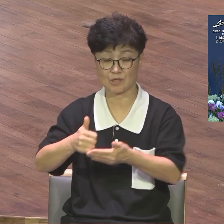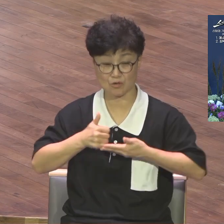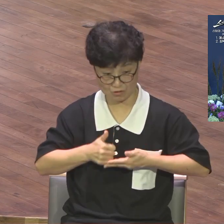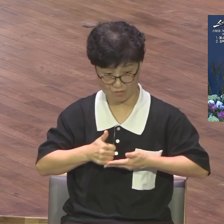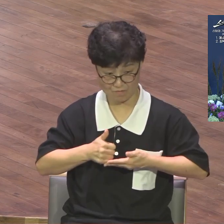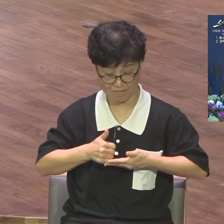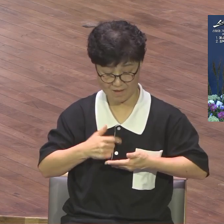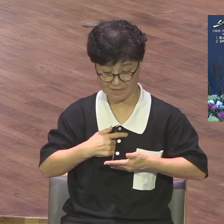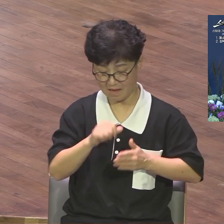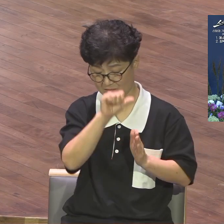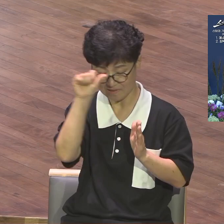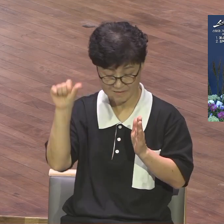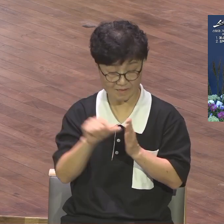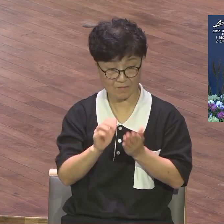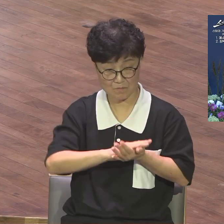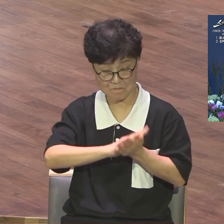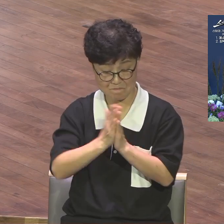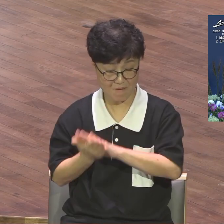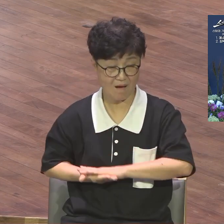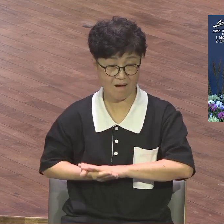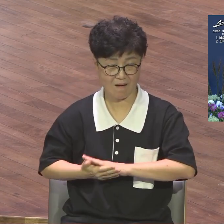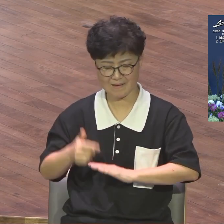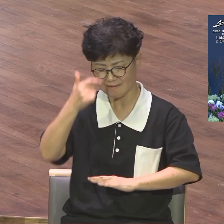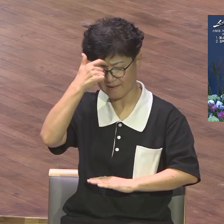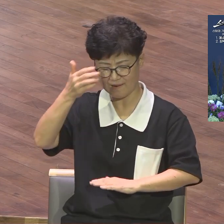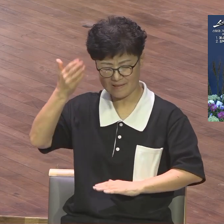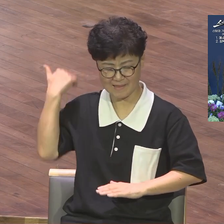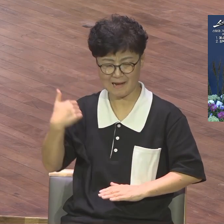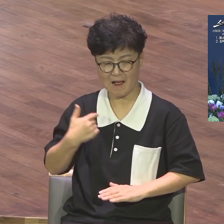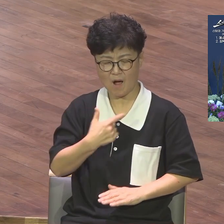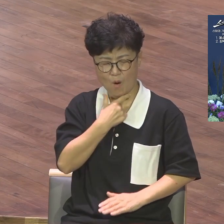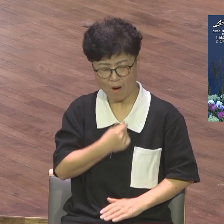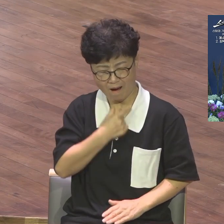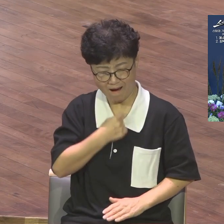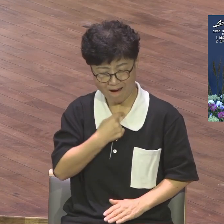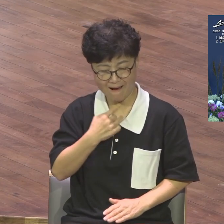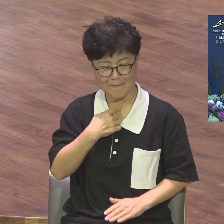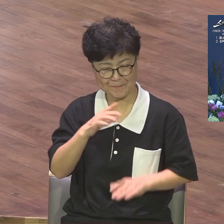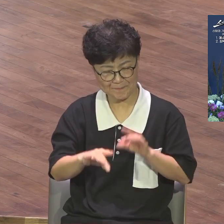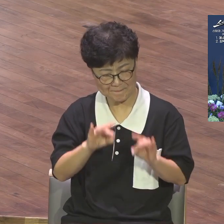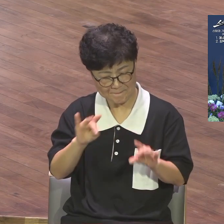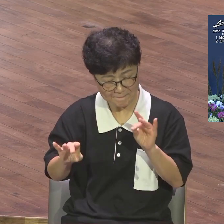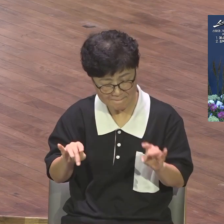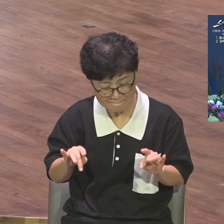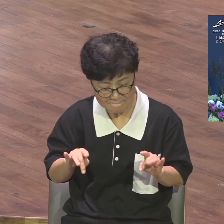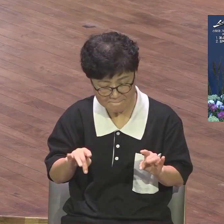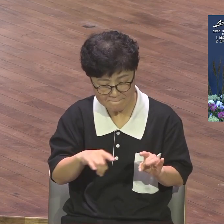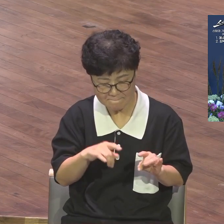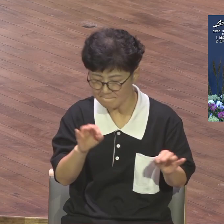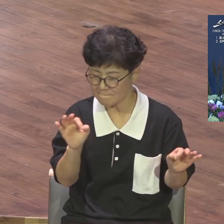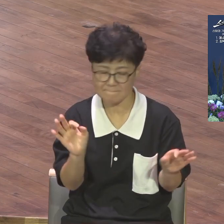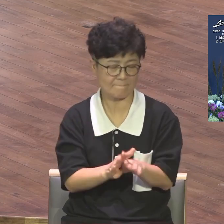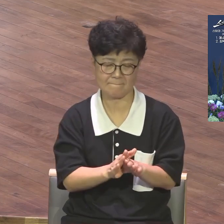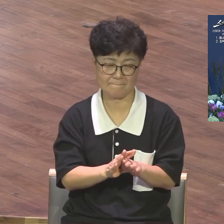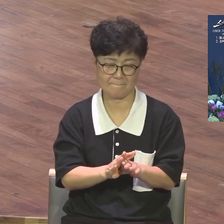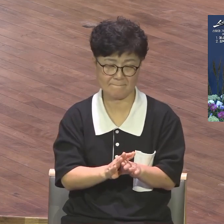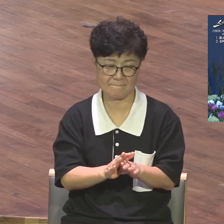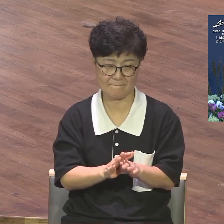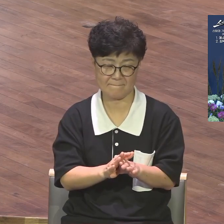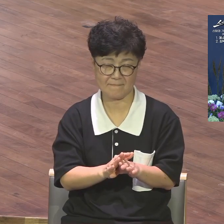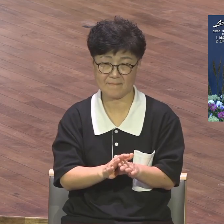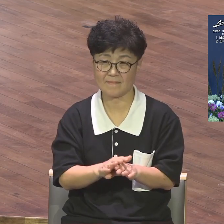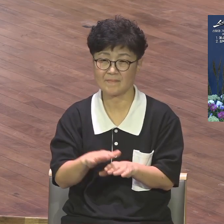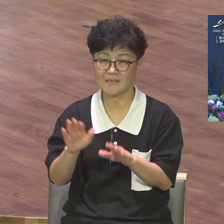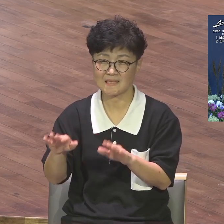생애가 바뀌었다. 이전에 욕망하던 것을 욕망하지 않게 되었다. 이전에 바라지 않던 것을 바라게 되었다. 이전에 좋게 보이던